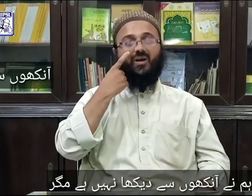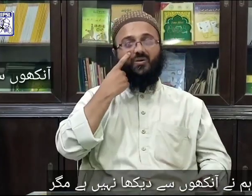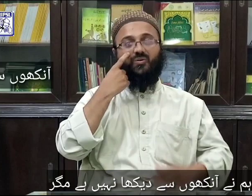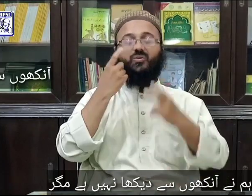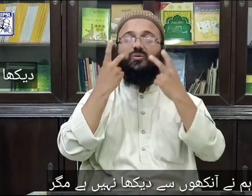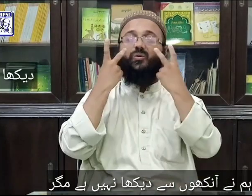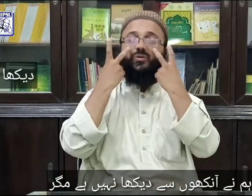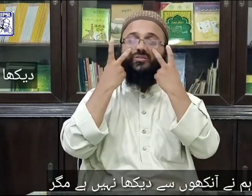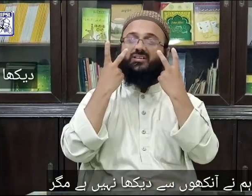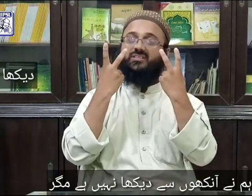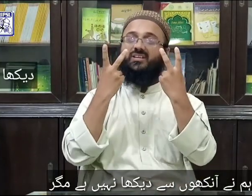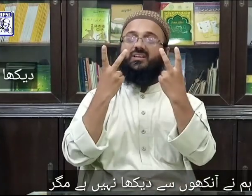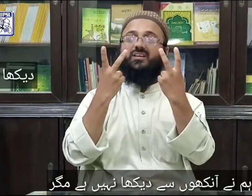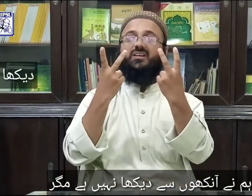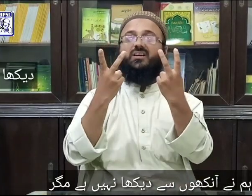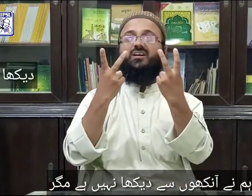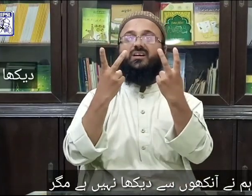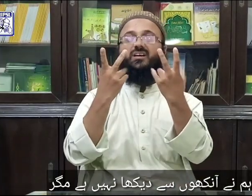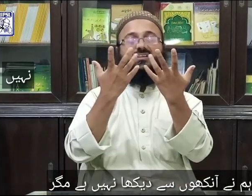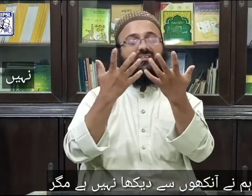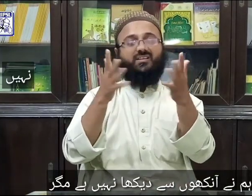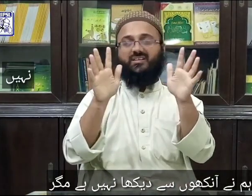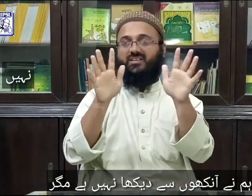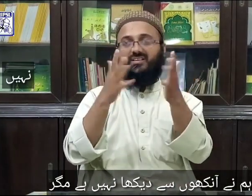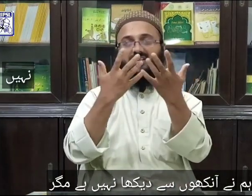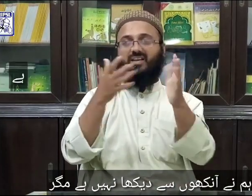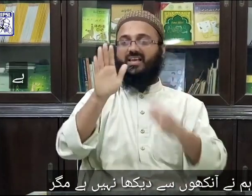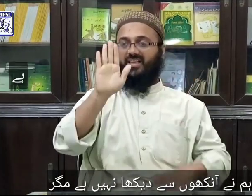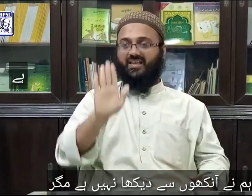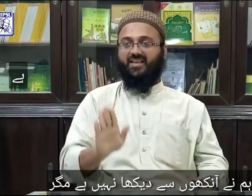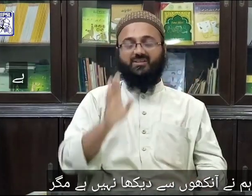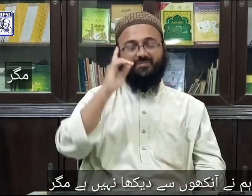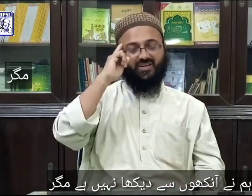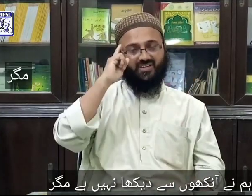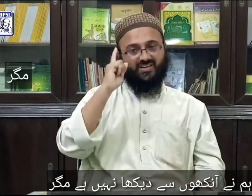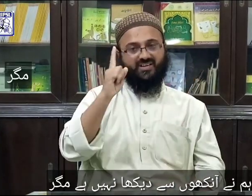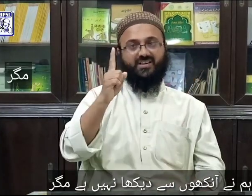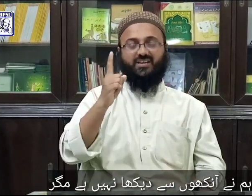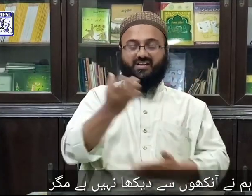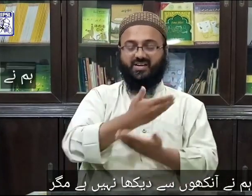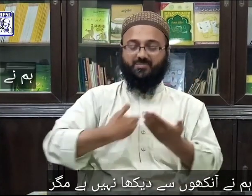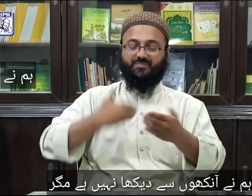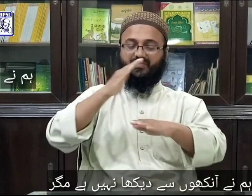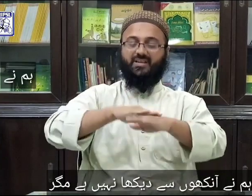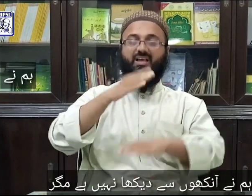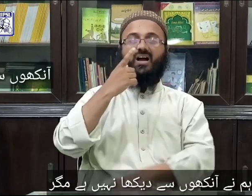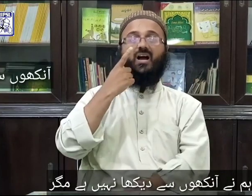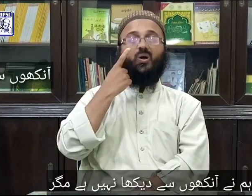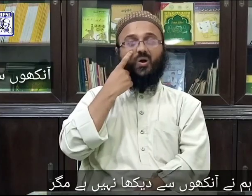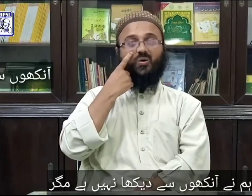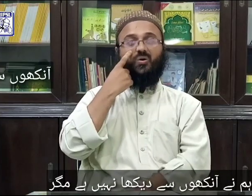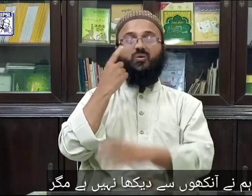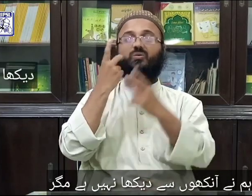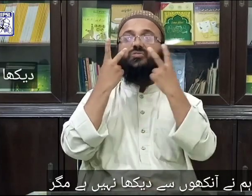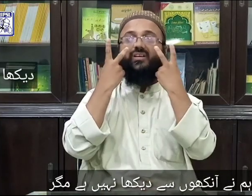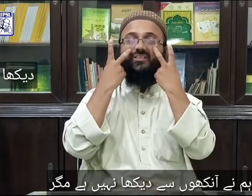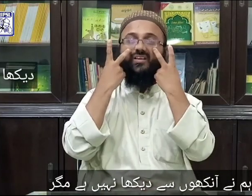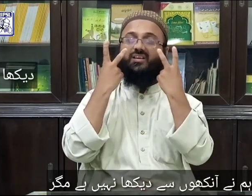آنکھوں سے دیکھا نہیں ہے مگر ہم نے آنکھوں سے